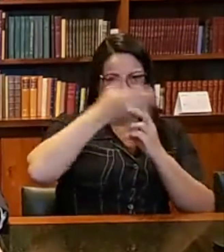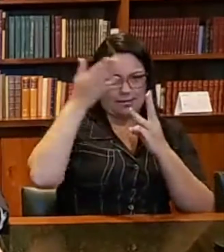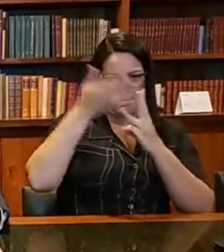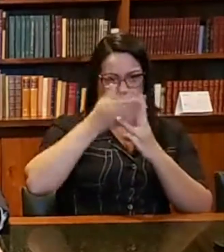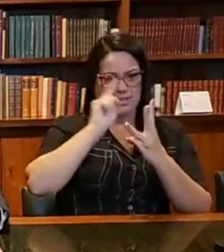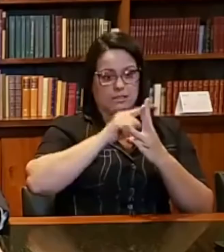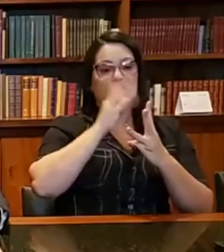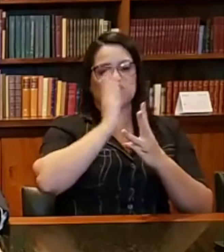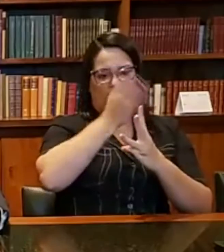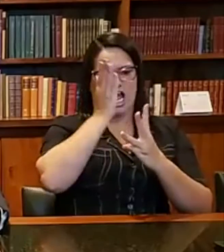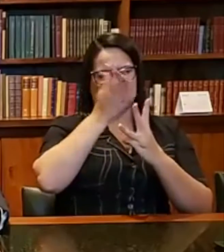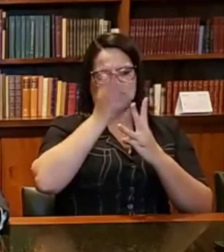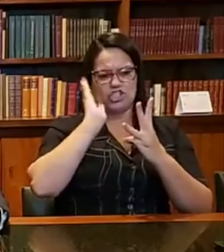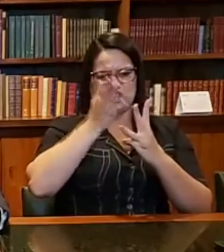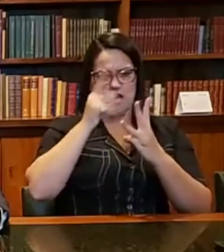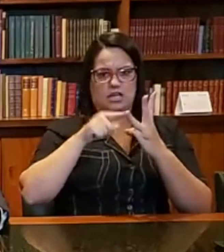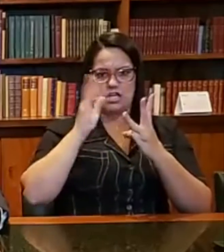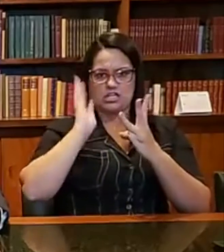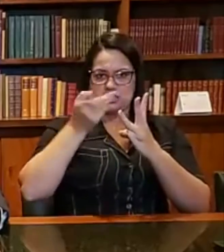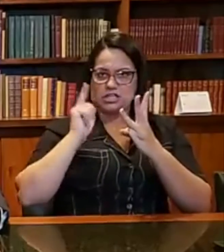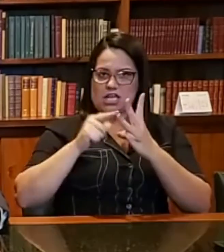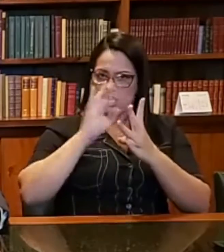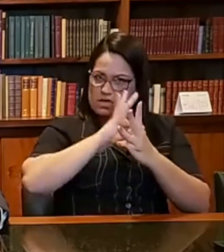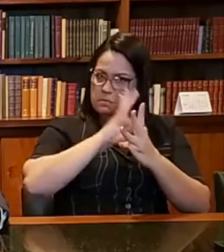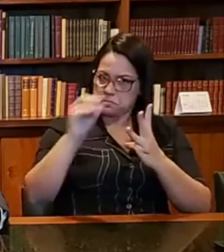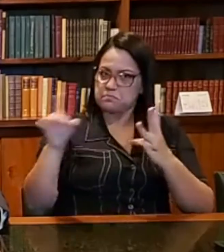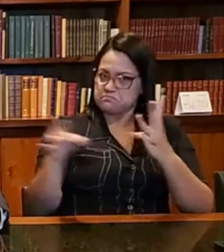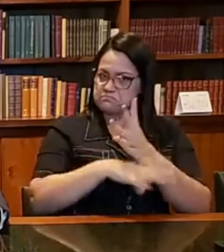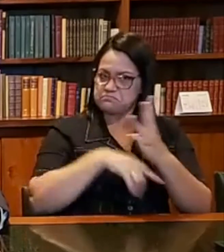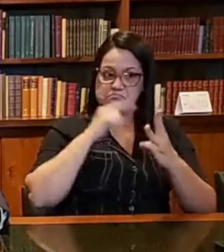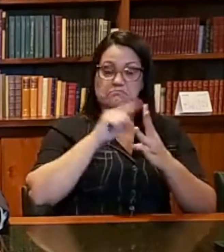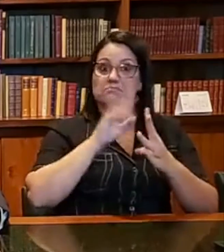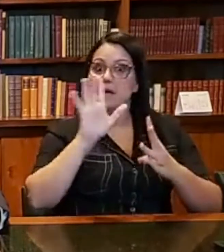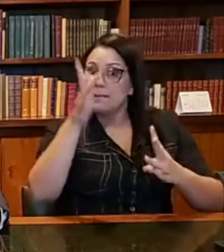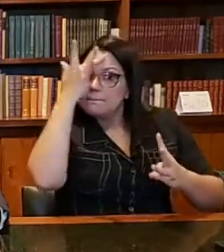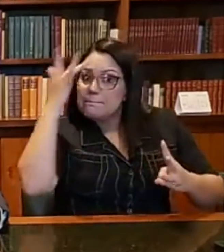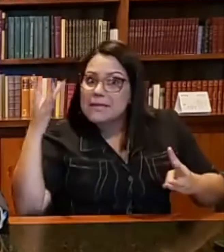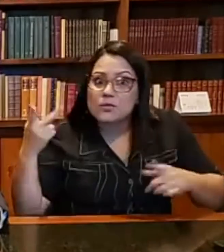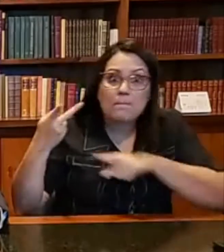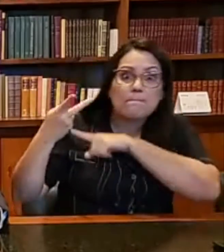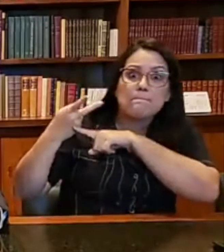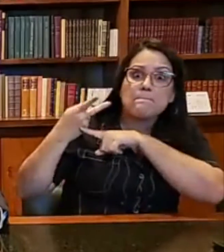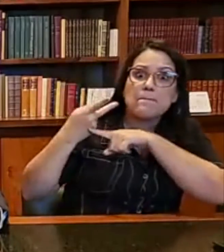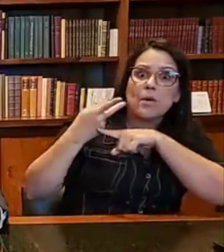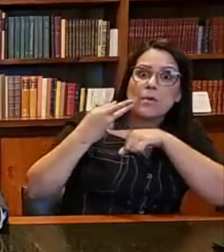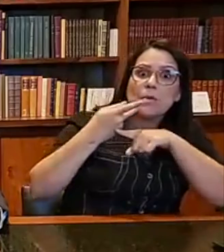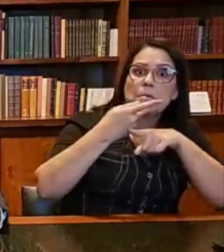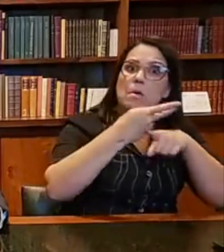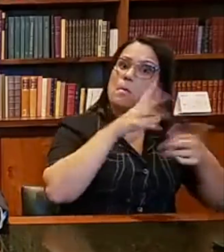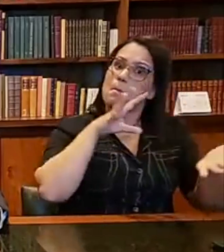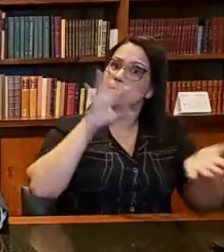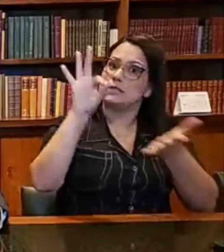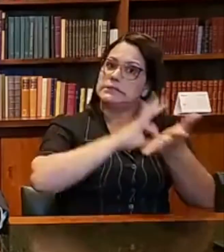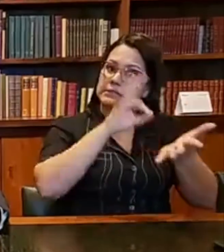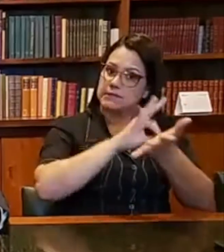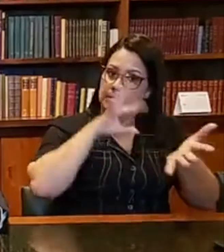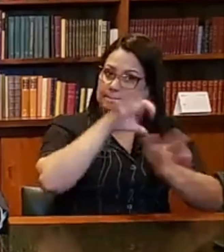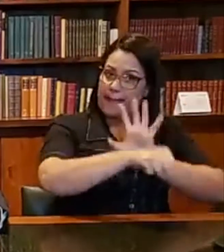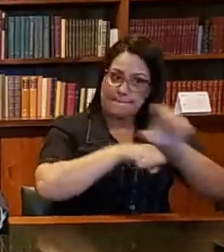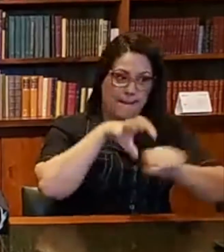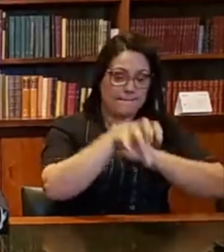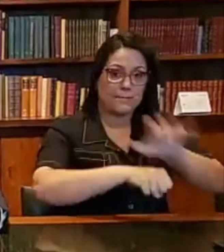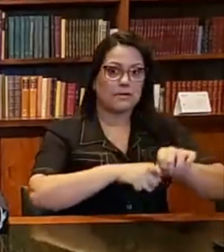verdade, para todas, só que como nós tivemos um número muito maior de pessoas do que qualquer